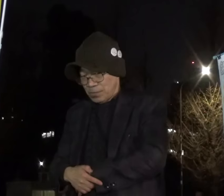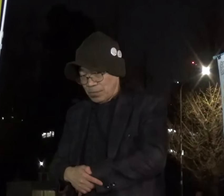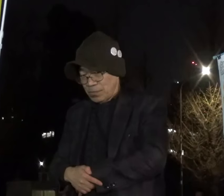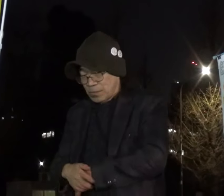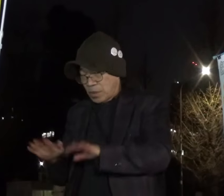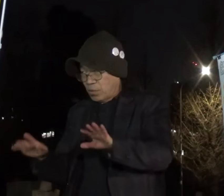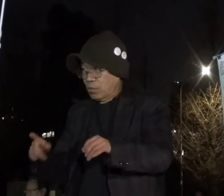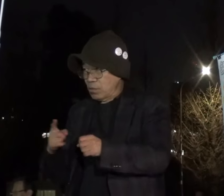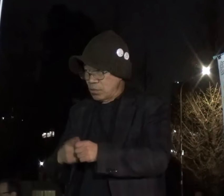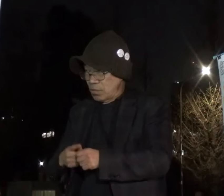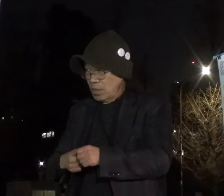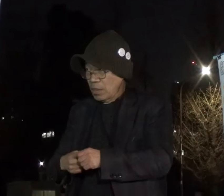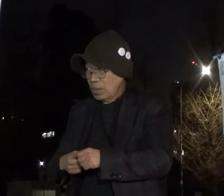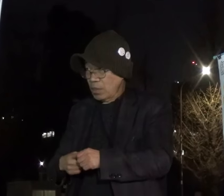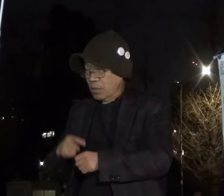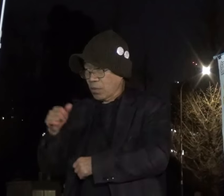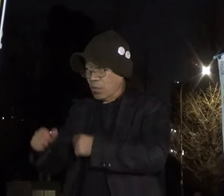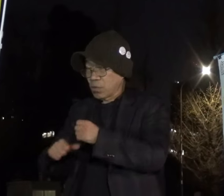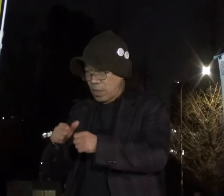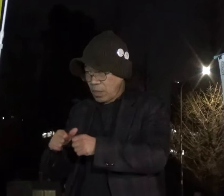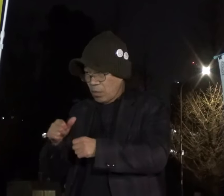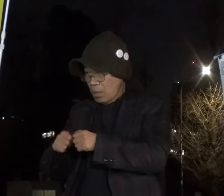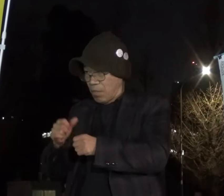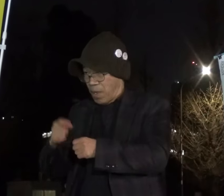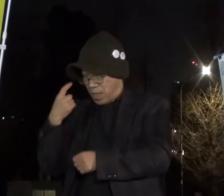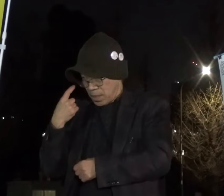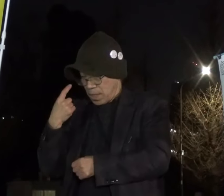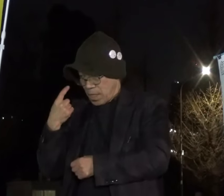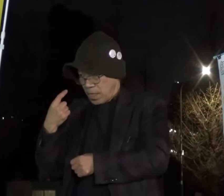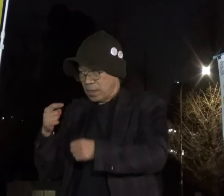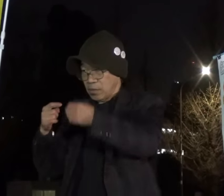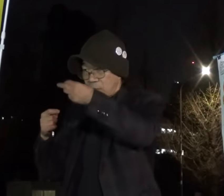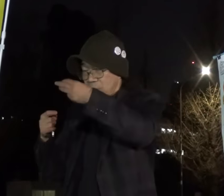今年は5年ですよね、 3.11 から5年。